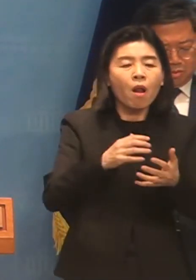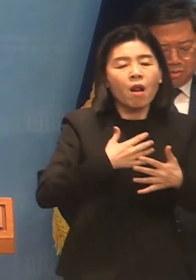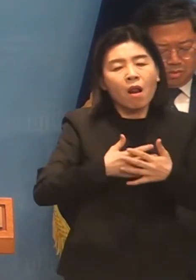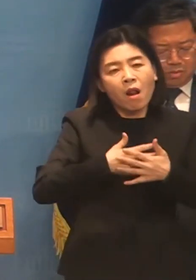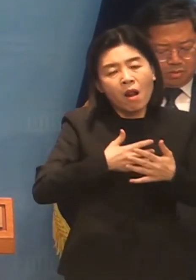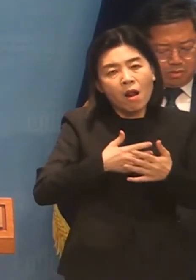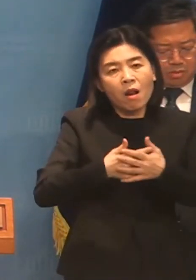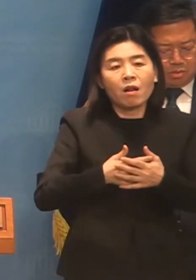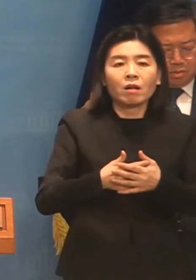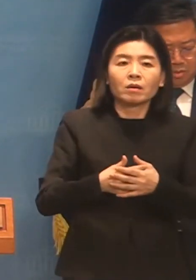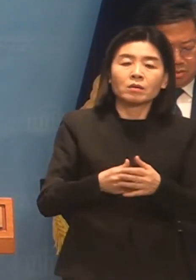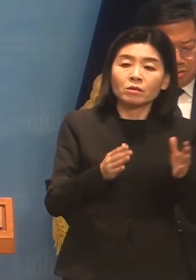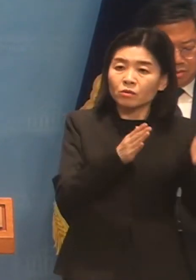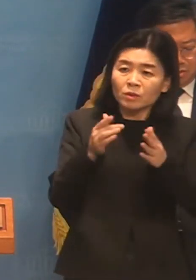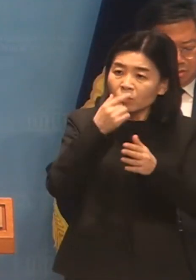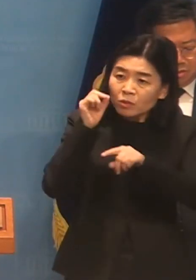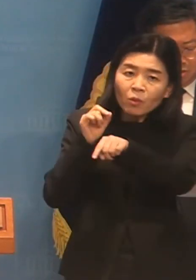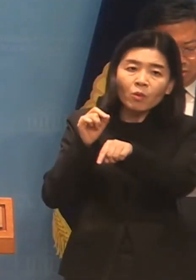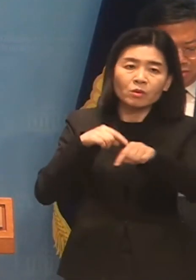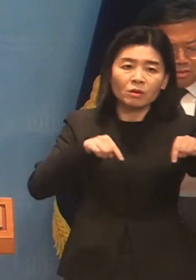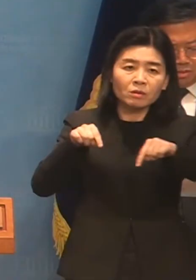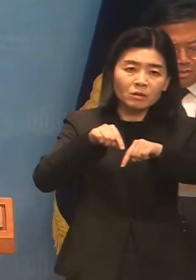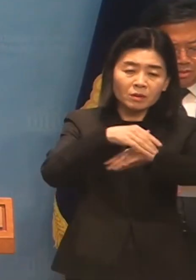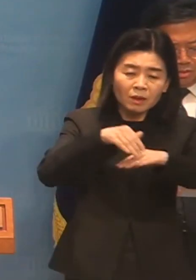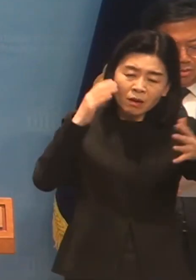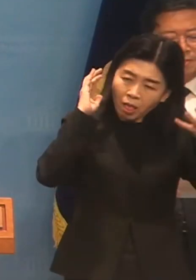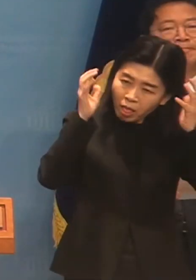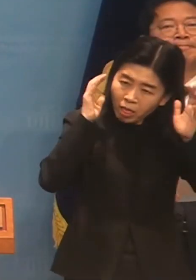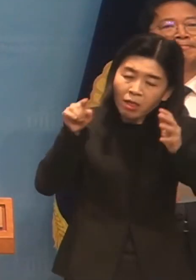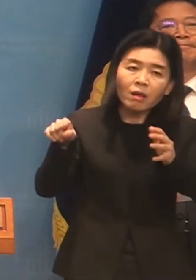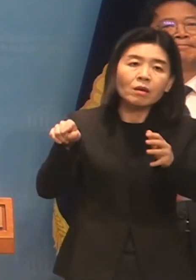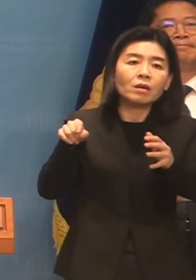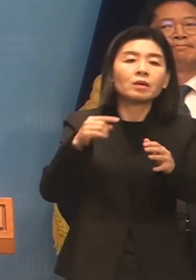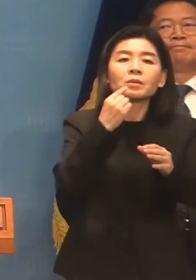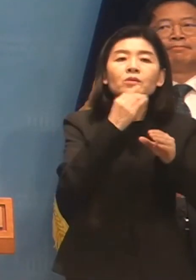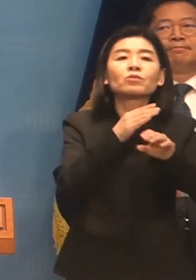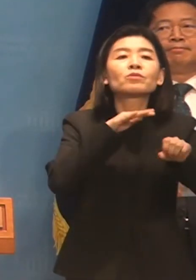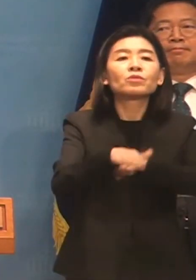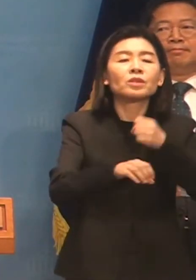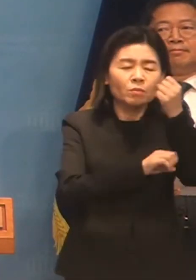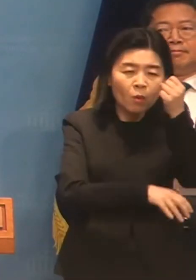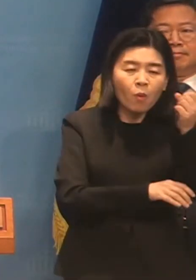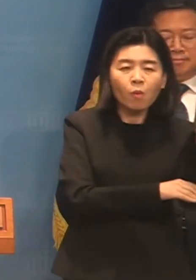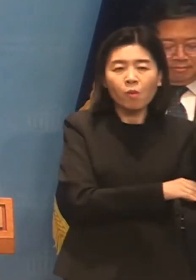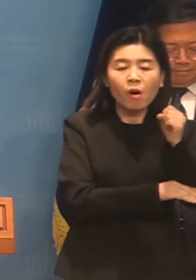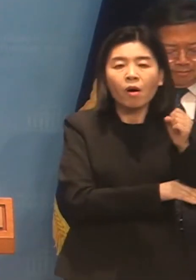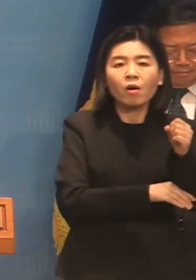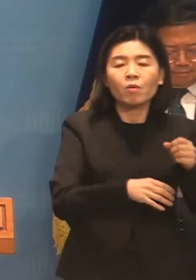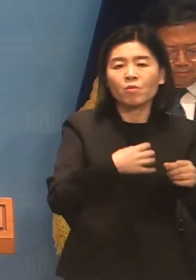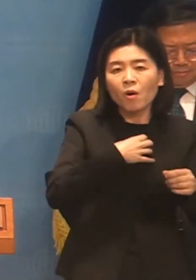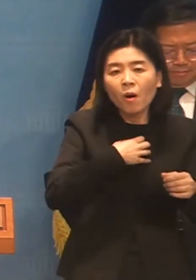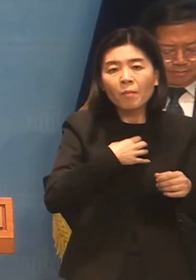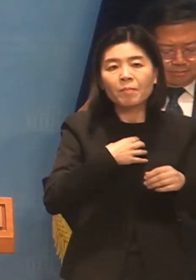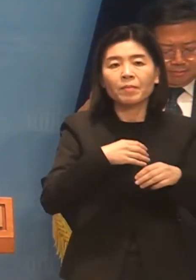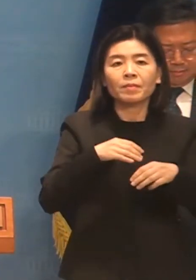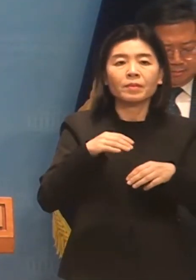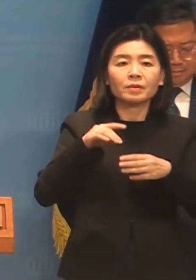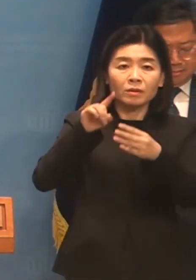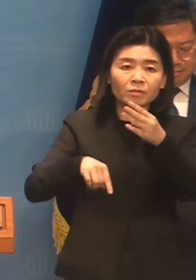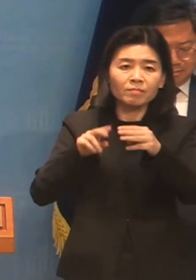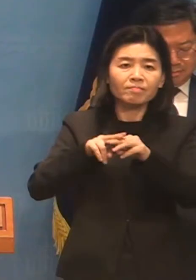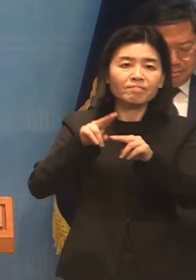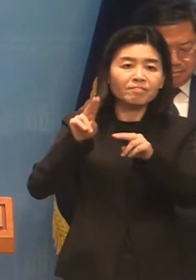준비 부족과 정책 혼선은 결국 민주주의의 근간을 위협하는 방식으로 임기를 마무리 짓는 결과로